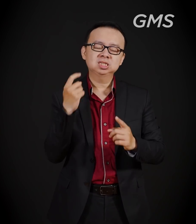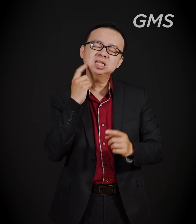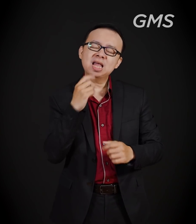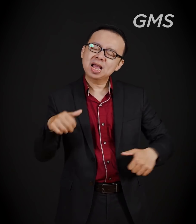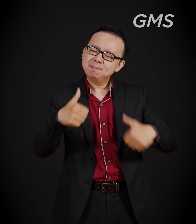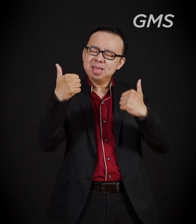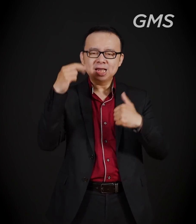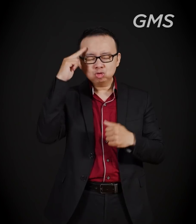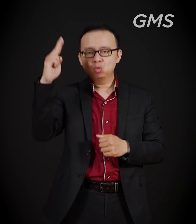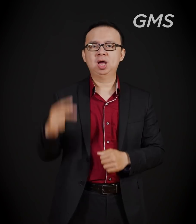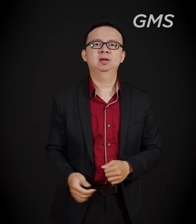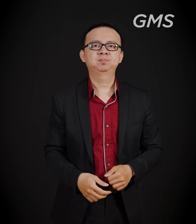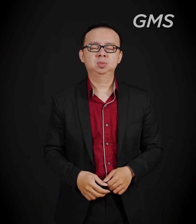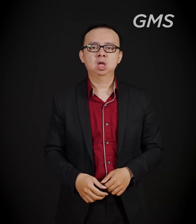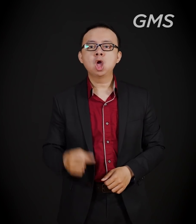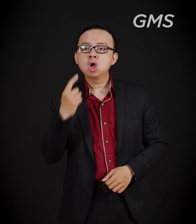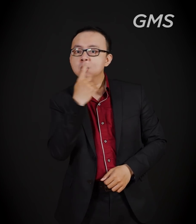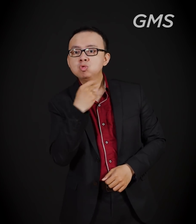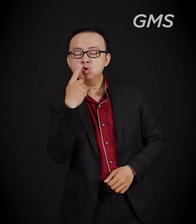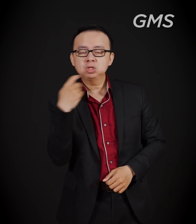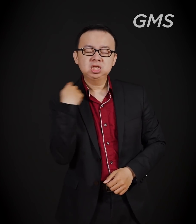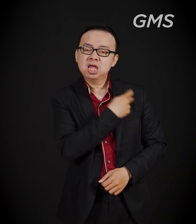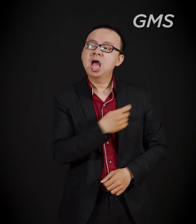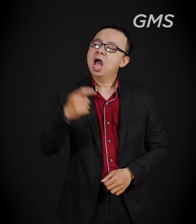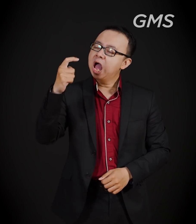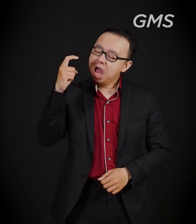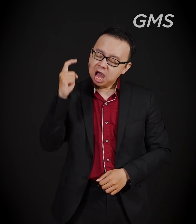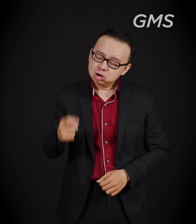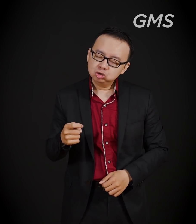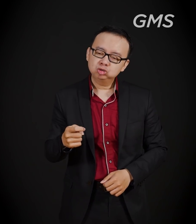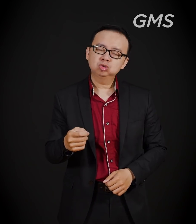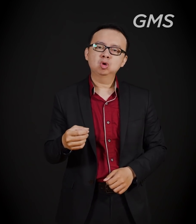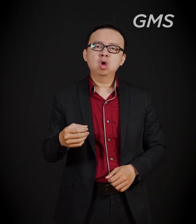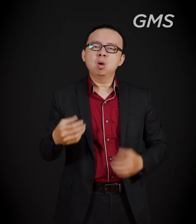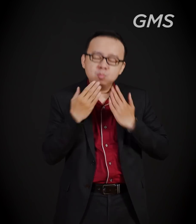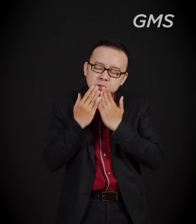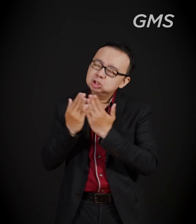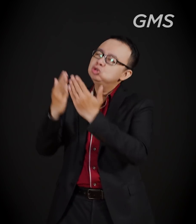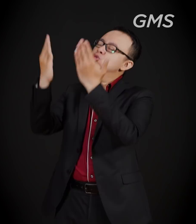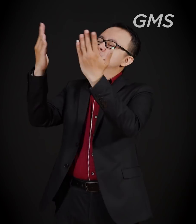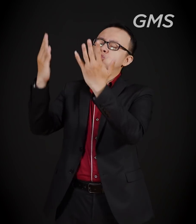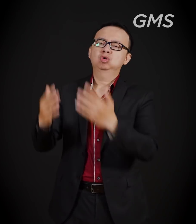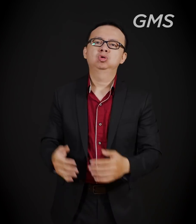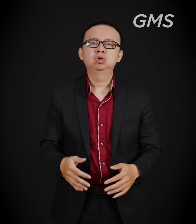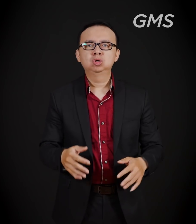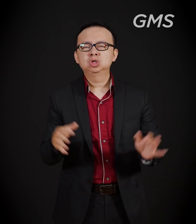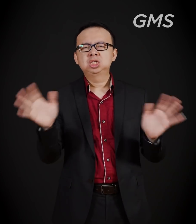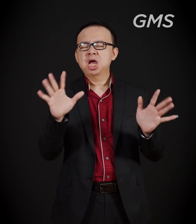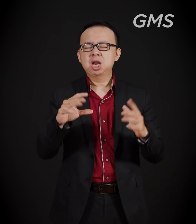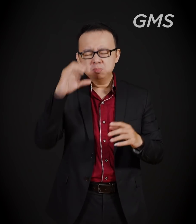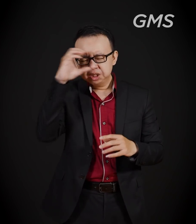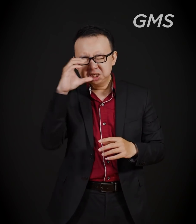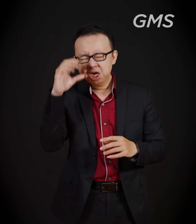kita harus selalu penuh syukur. Jangan mulut kita mengeluh terus, protes terus, cari kekurangan suami, cari kekurangan istri.